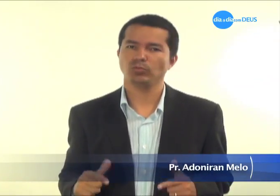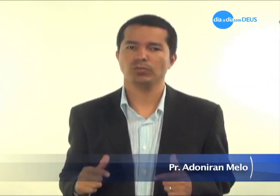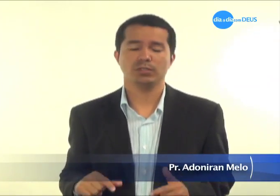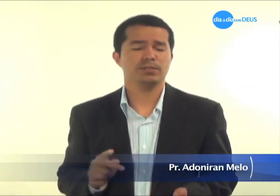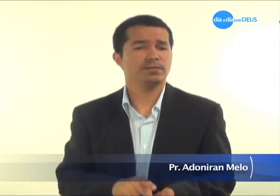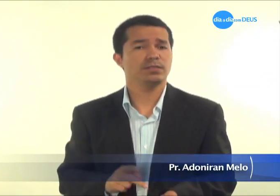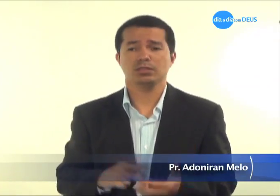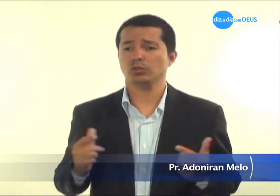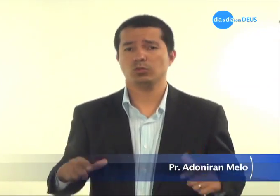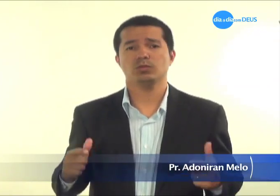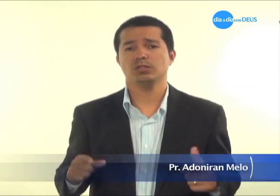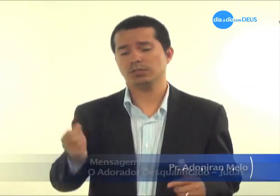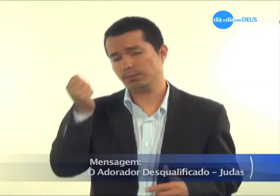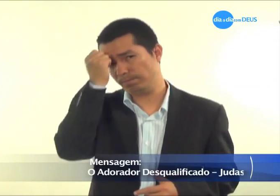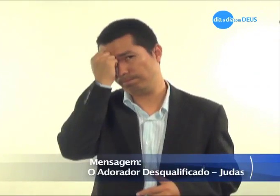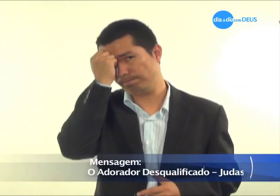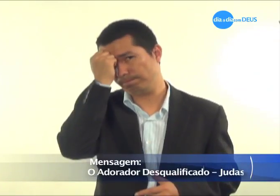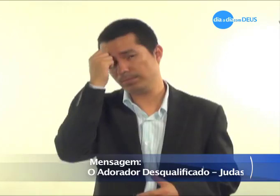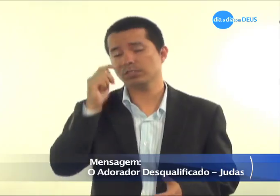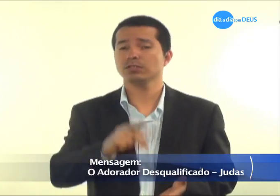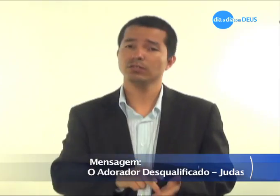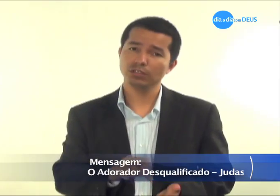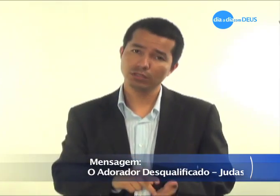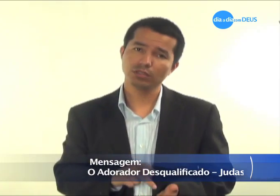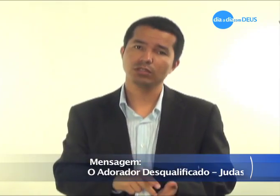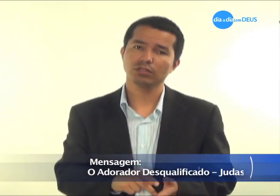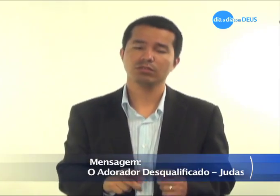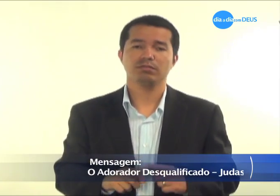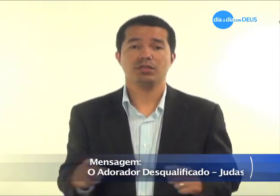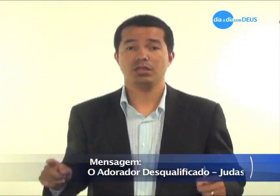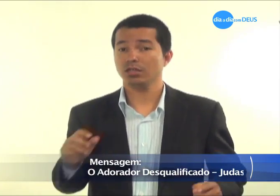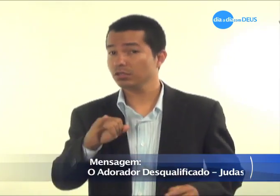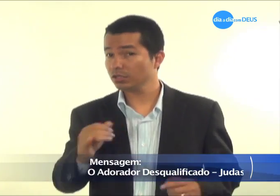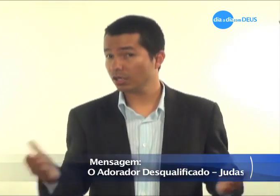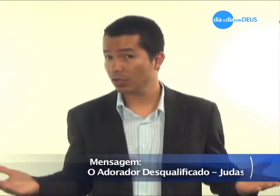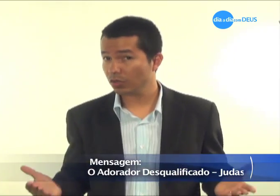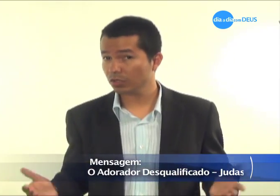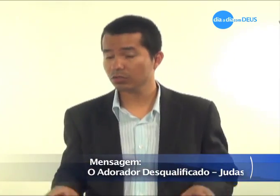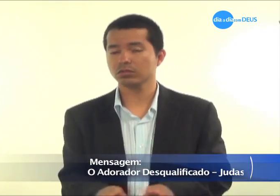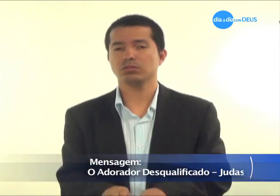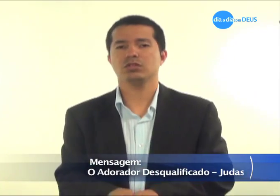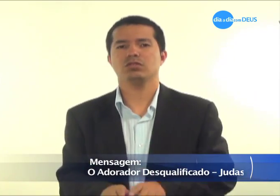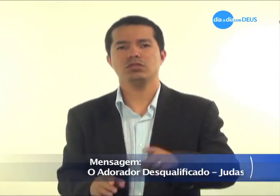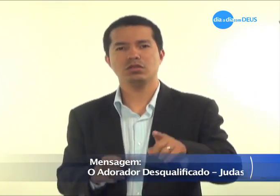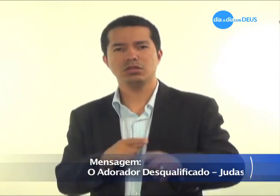meu filho amado, como eu esperei o teu arrependimento. Mas quando a gente ouve a voz de